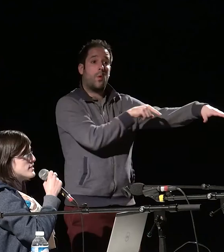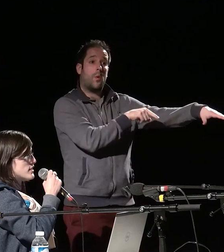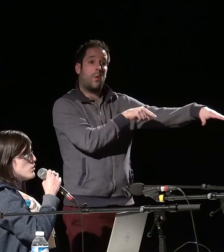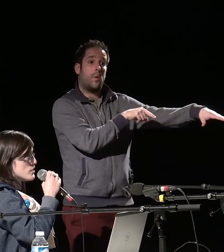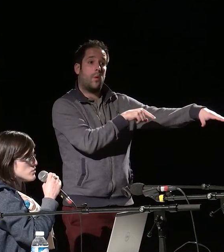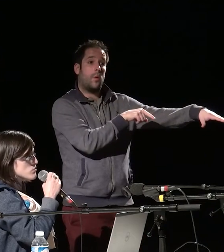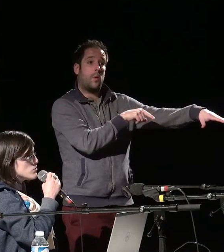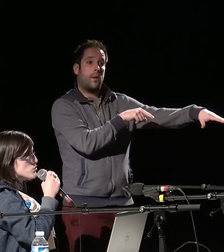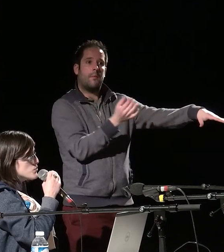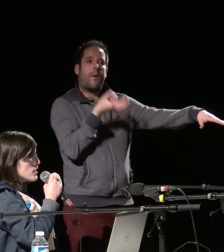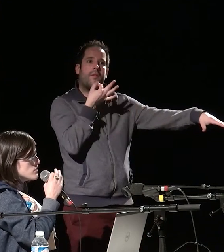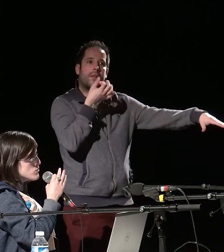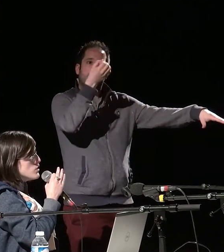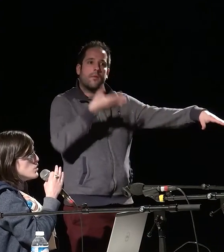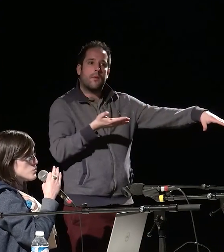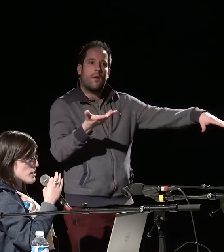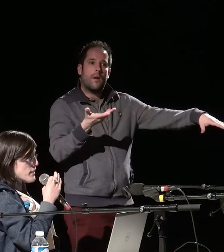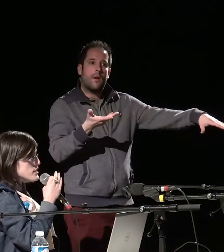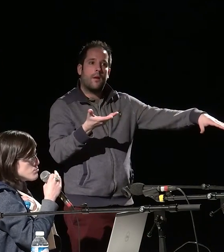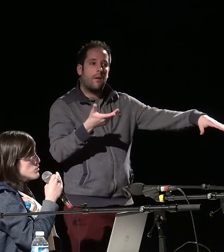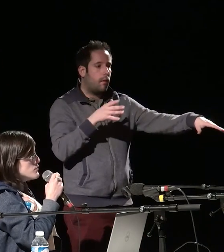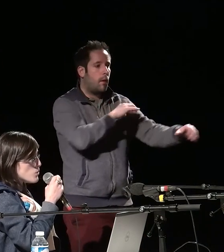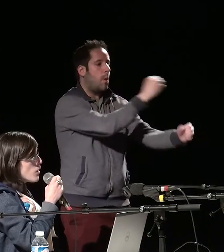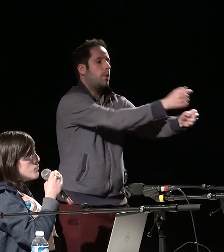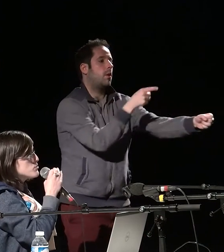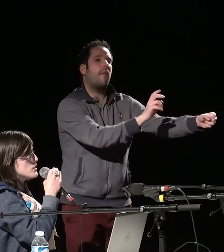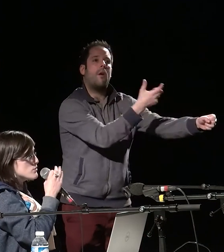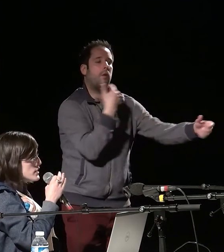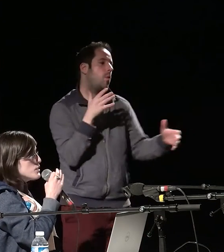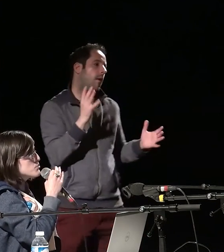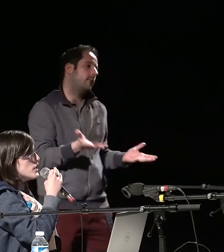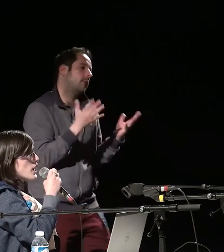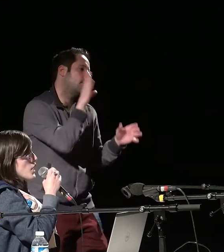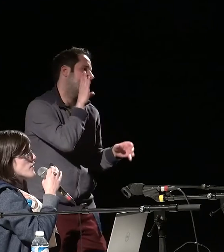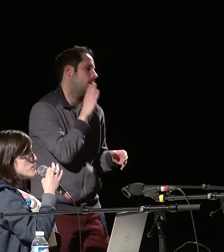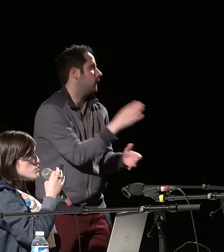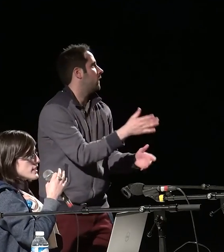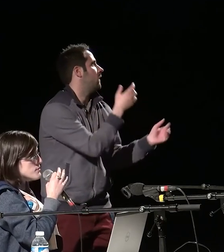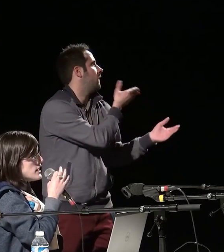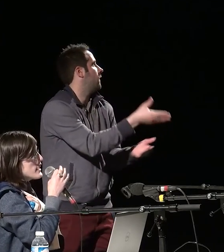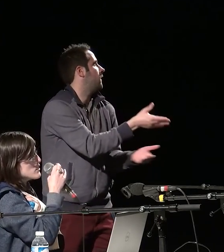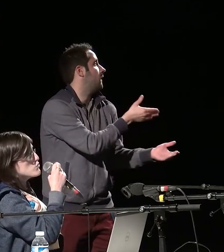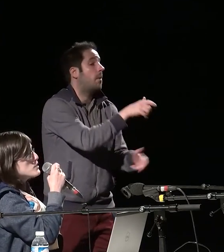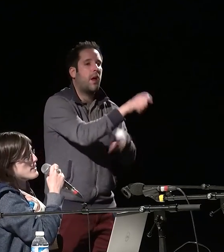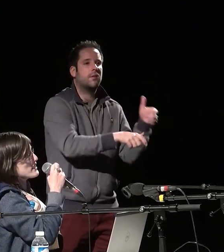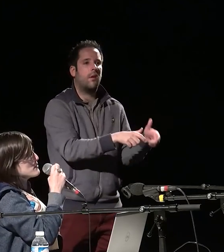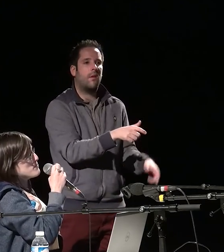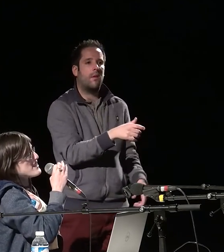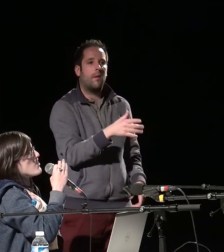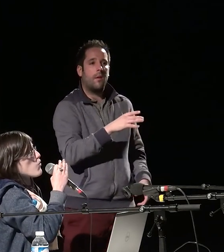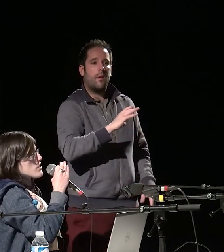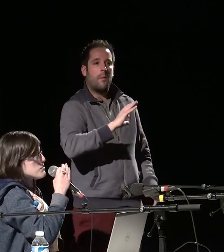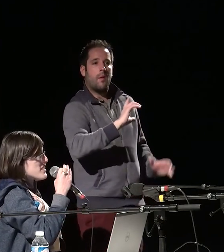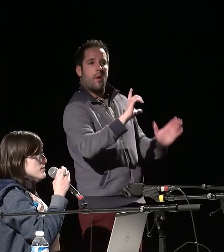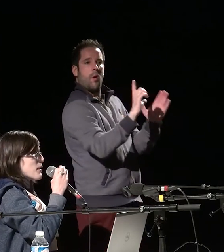fait, étaient l'occasion de monstrations de sympathie pour des voleurs, pour des condamnés, pour des... En fait, tous ces criminels-là, qui étaient souvent